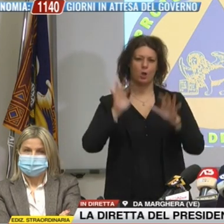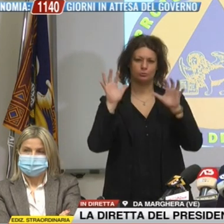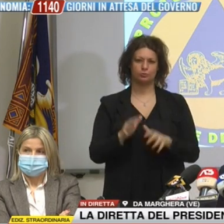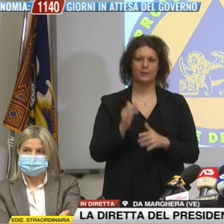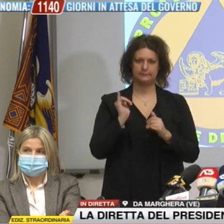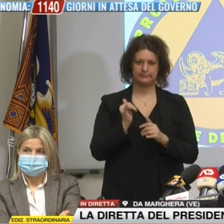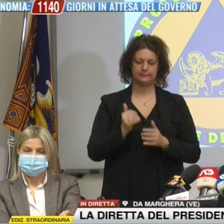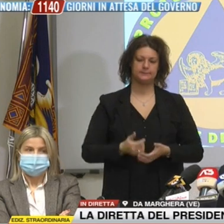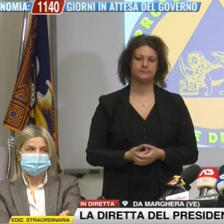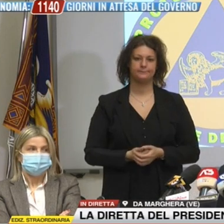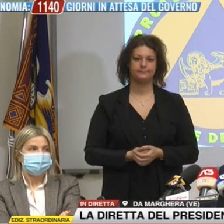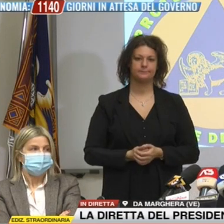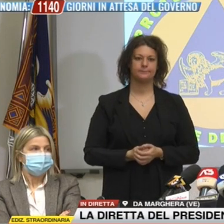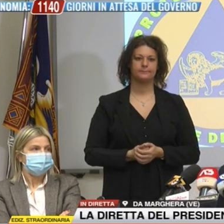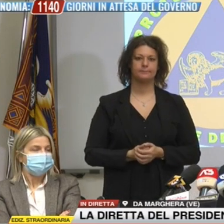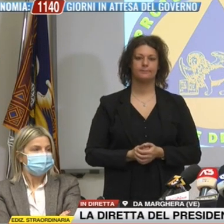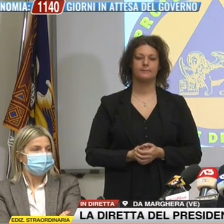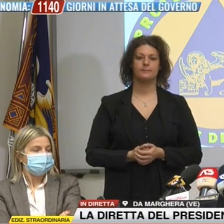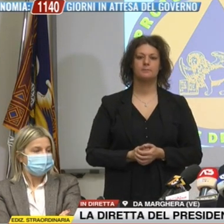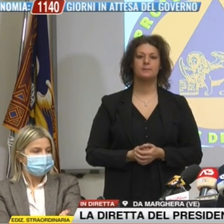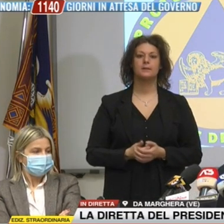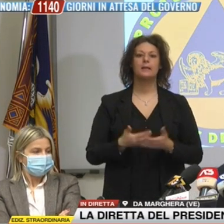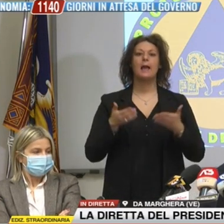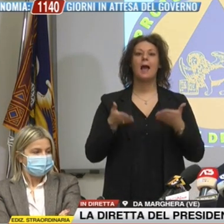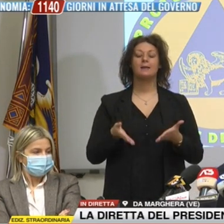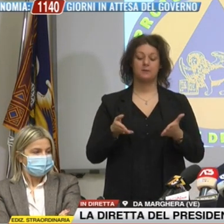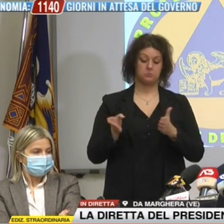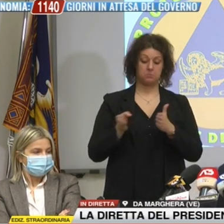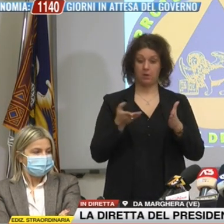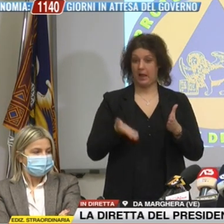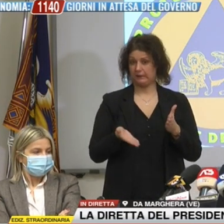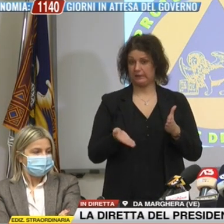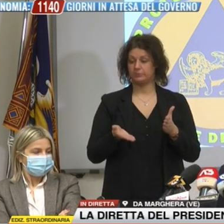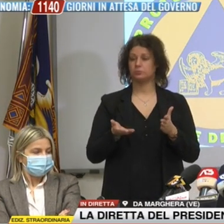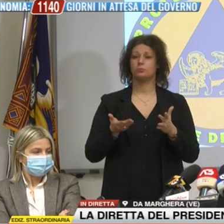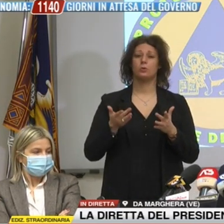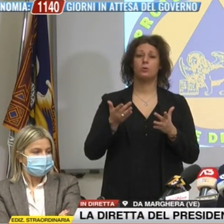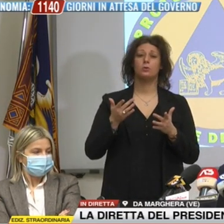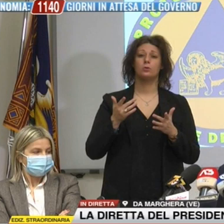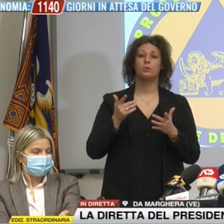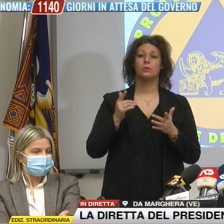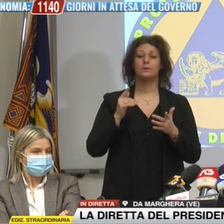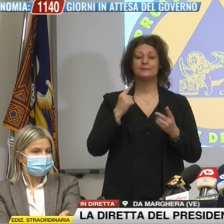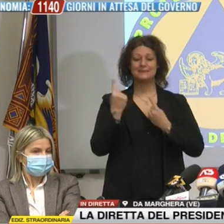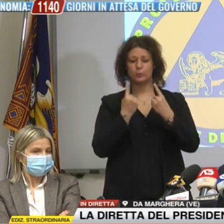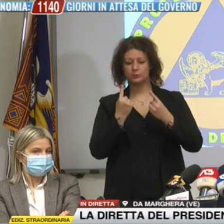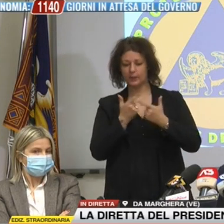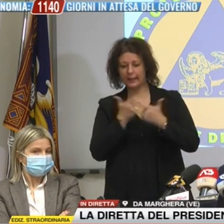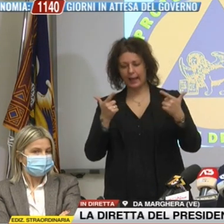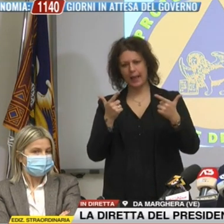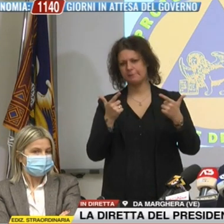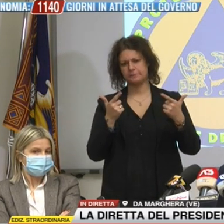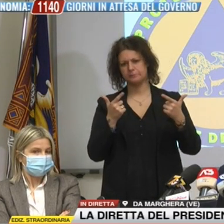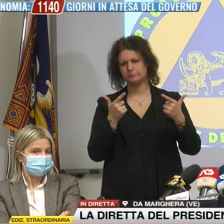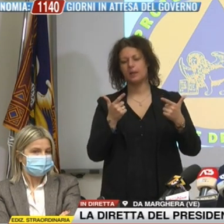momento non abbiamo criticità particolarmente rilevanti. Abbiamo delle disalimentazioni